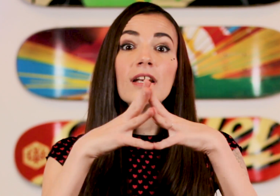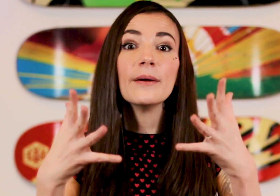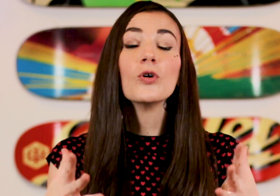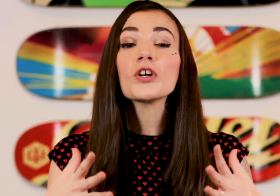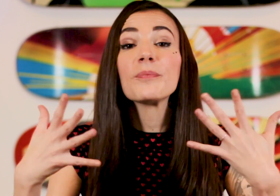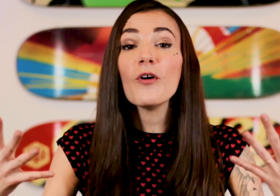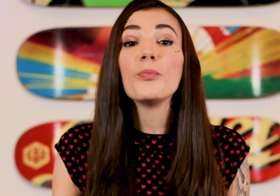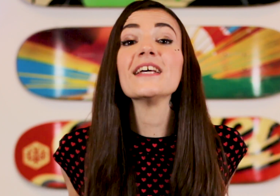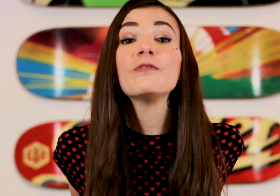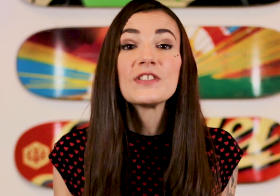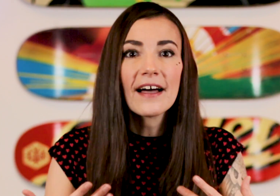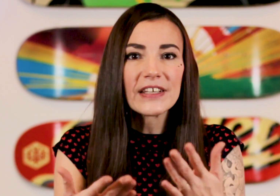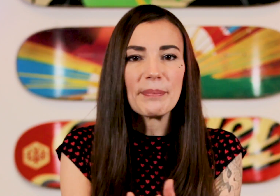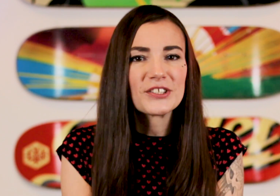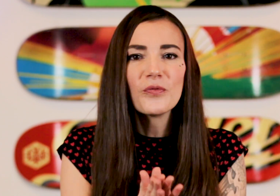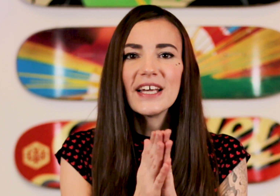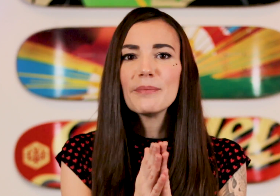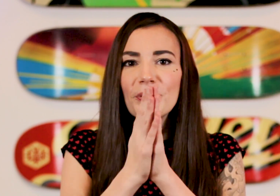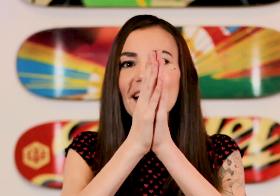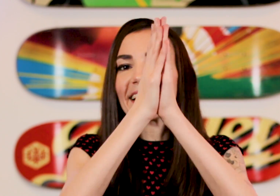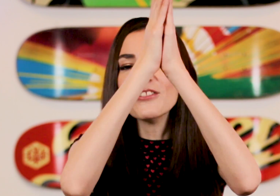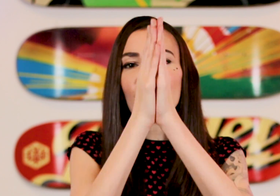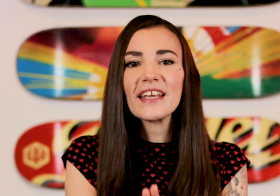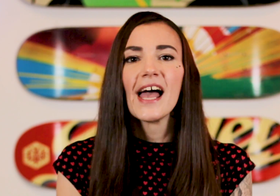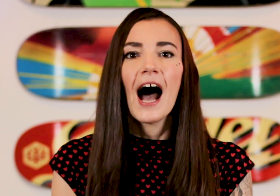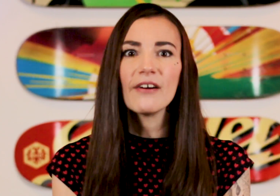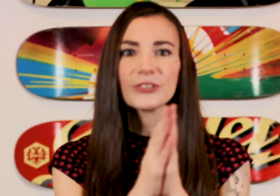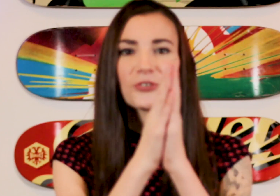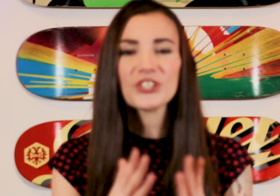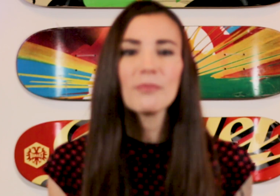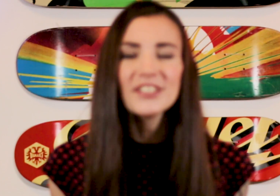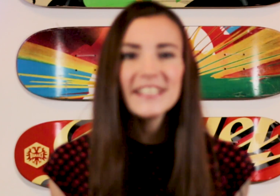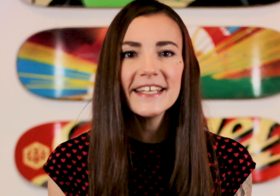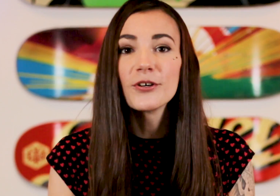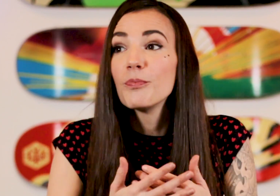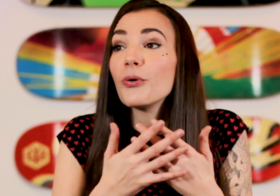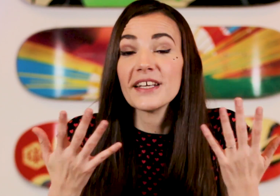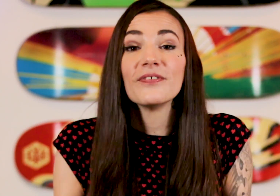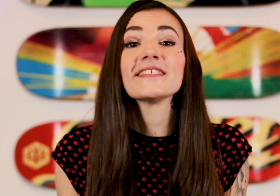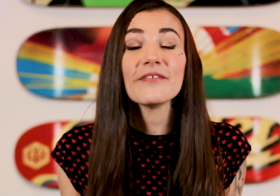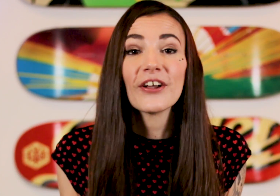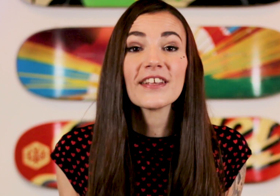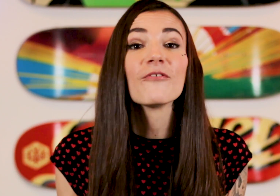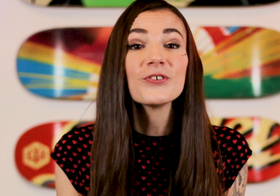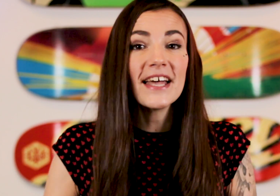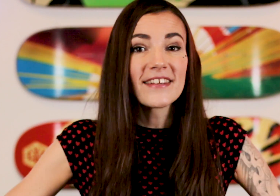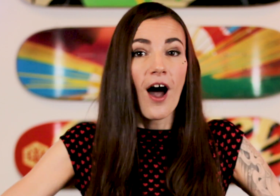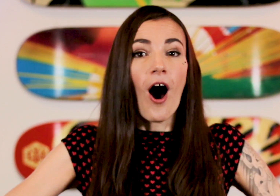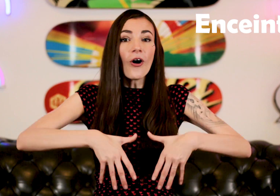les mots qui peuvent peut-être vous servir parce que vous allez peut-être annoncer à votre chère moitié que pour cette Saint-Valentin vous êtes